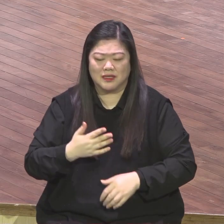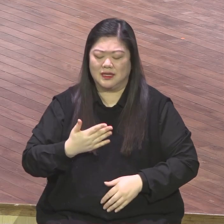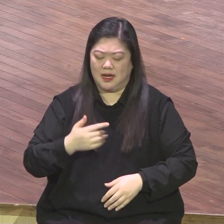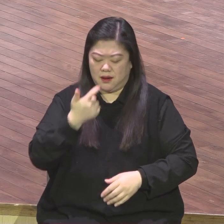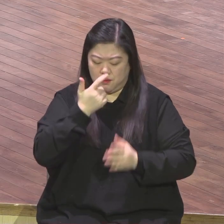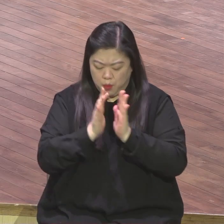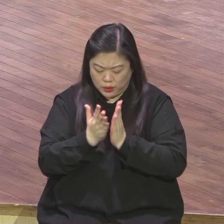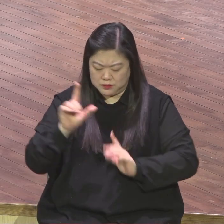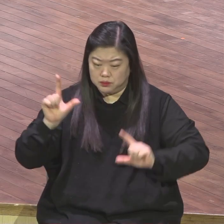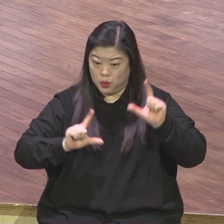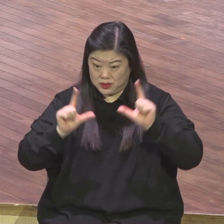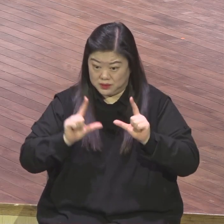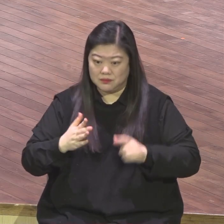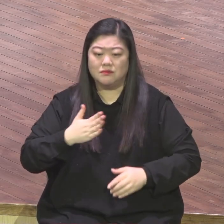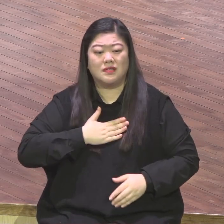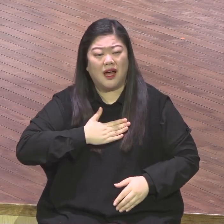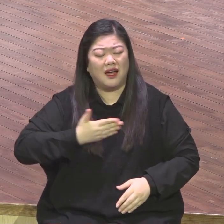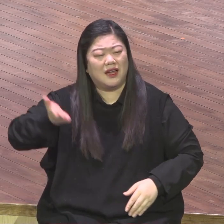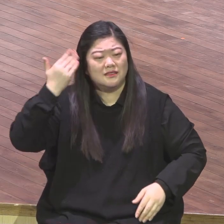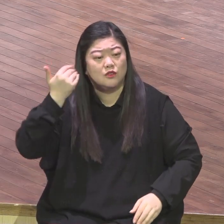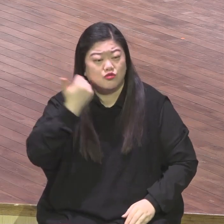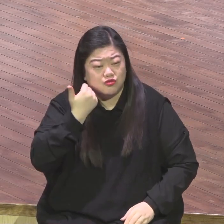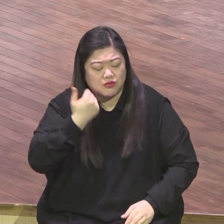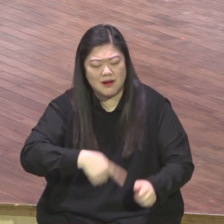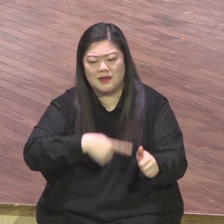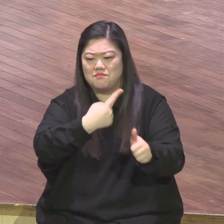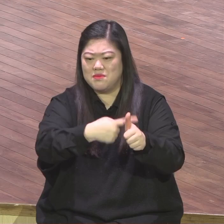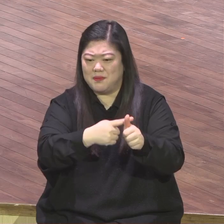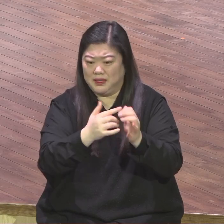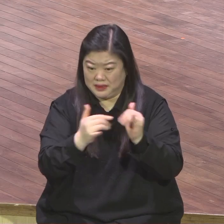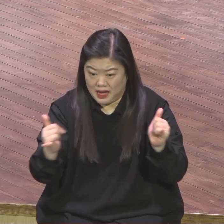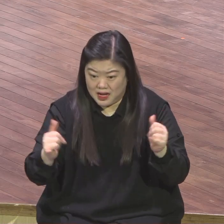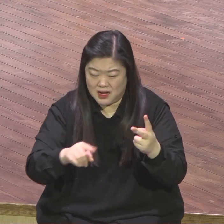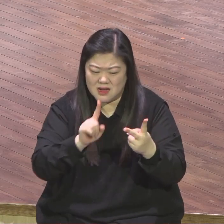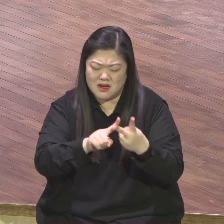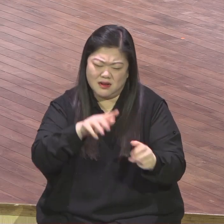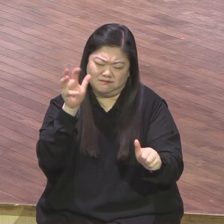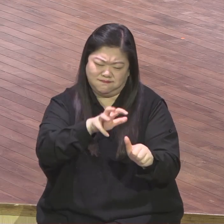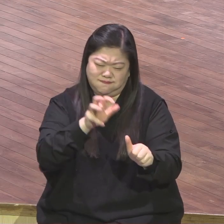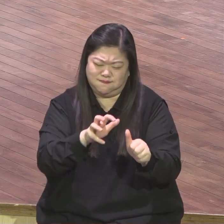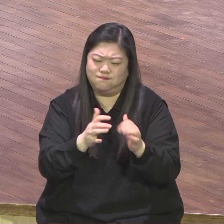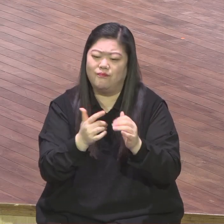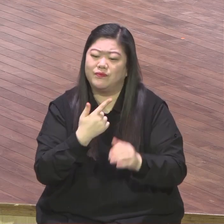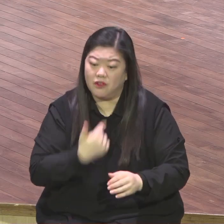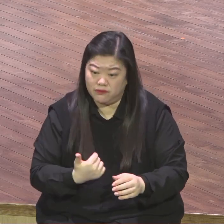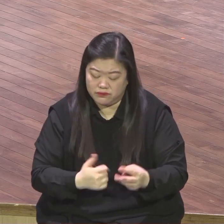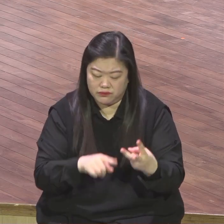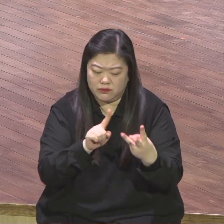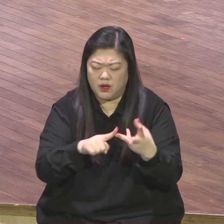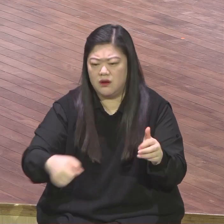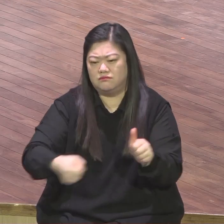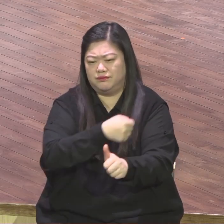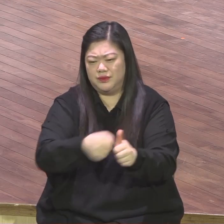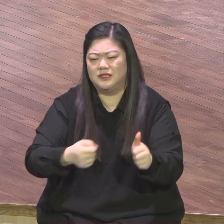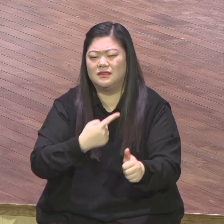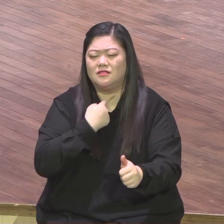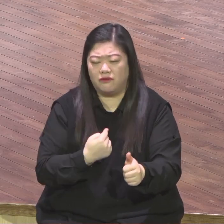표현했습니다. 비방자요, 박해자요, 폭행자였다.